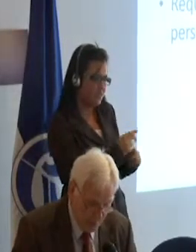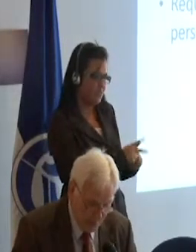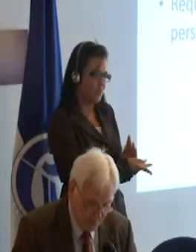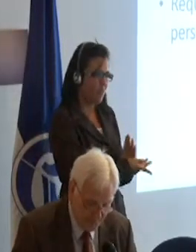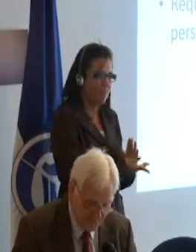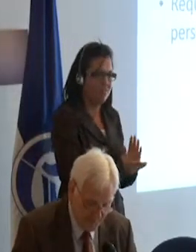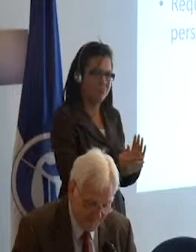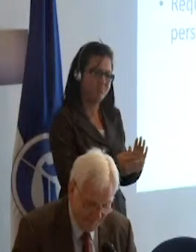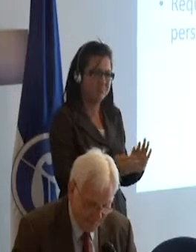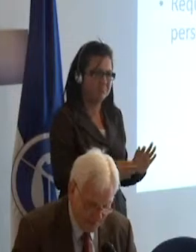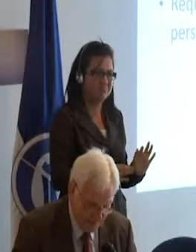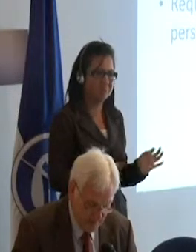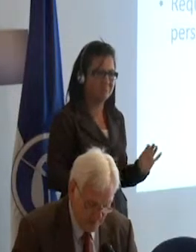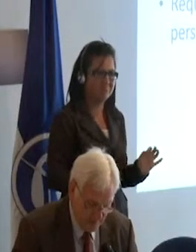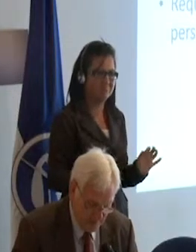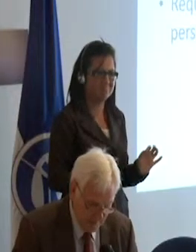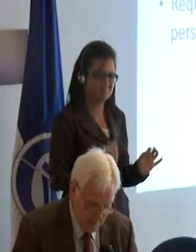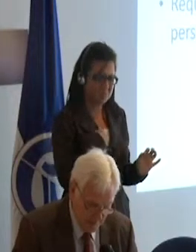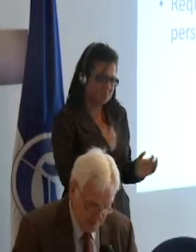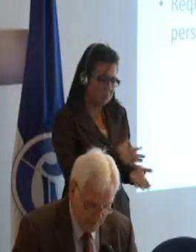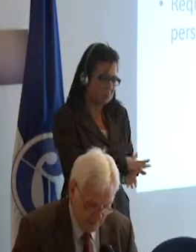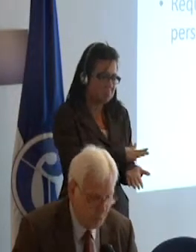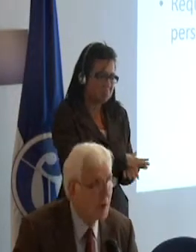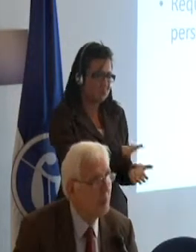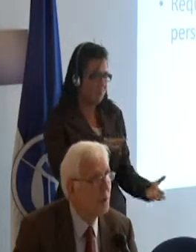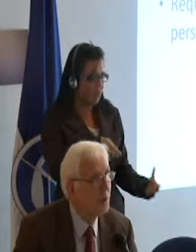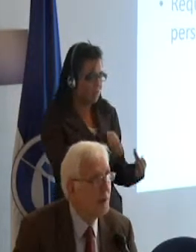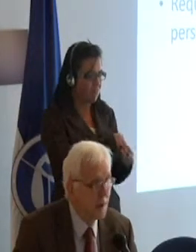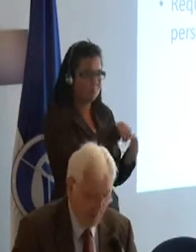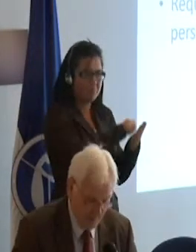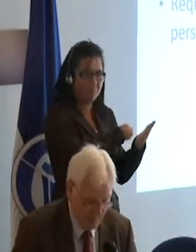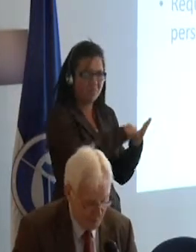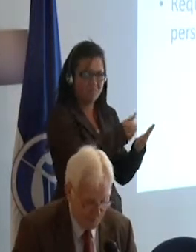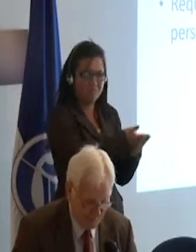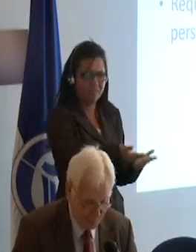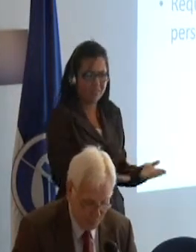alumnos, ella dice que adaptó el material